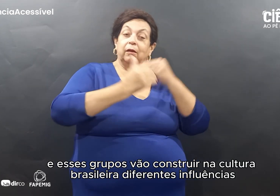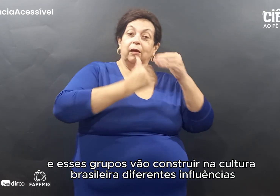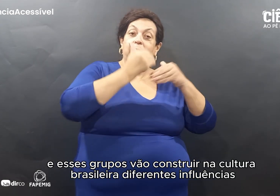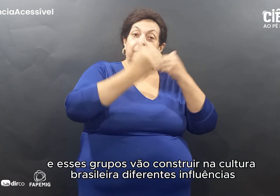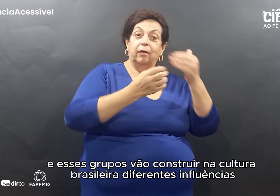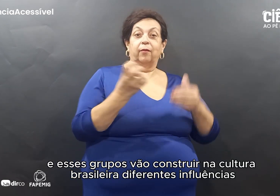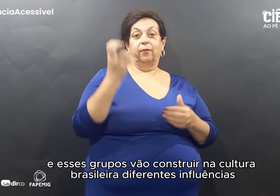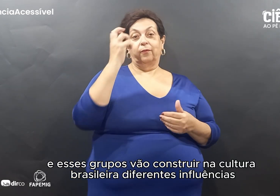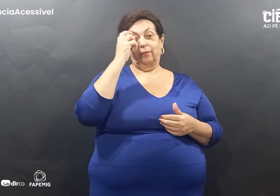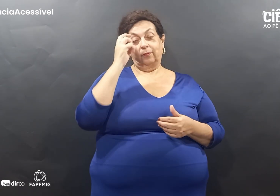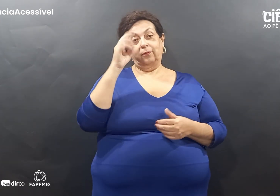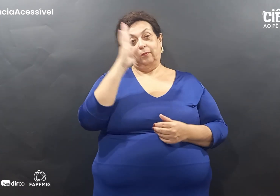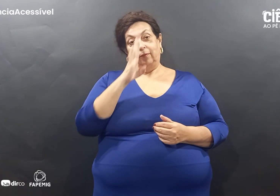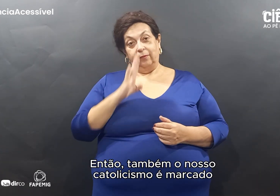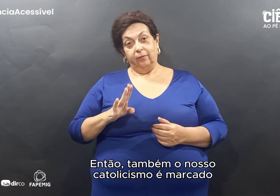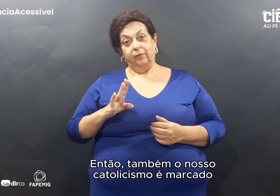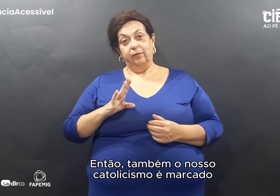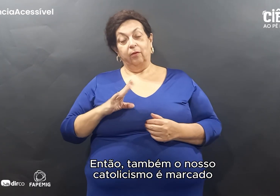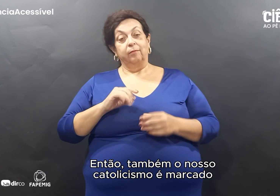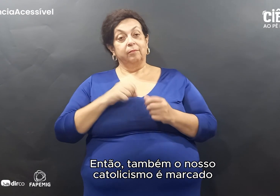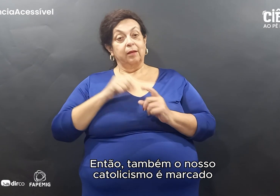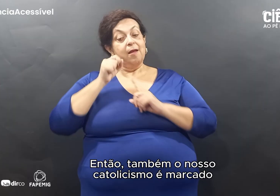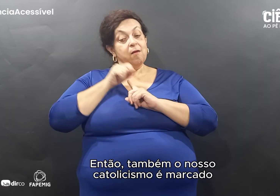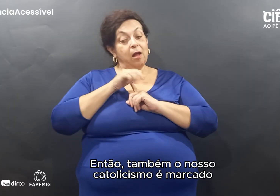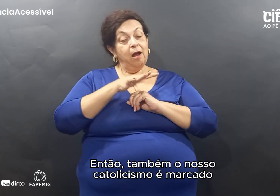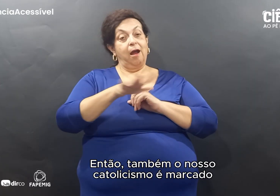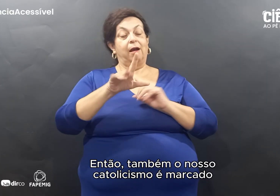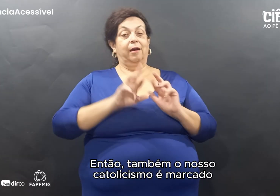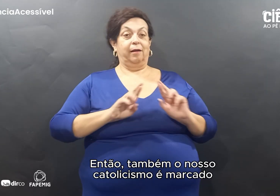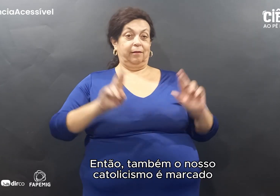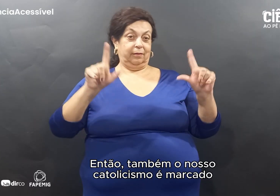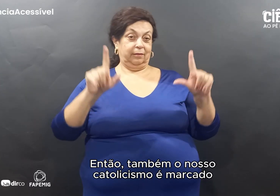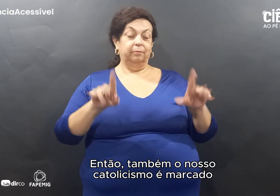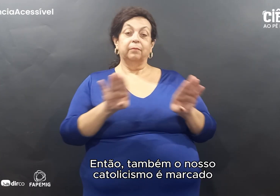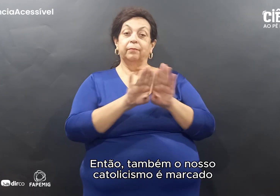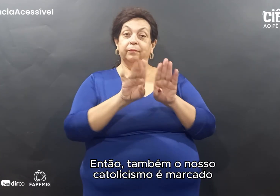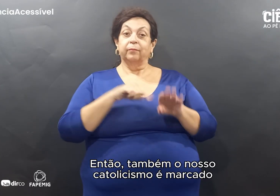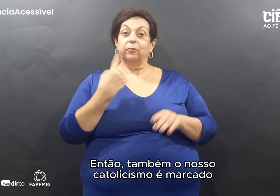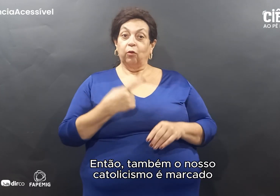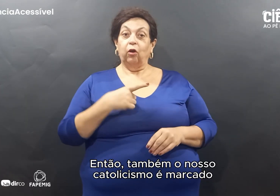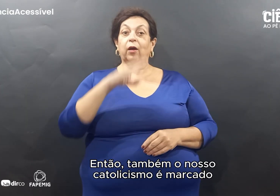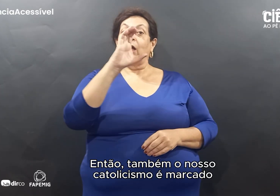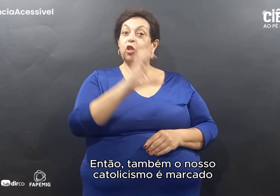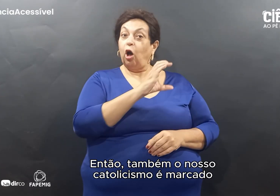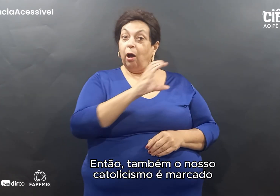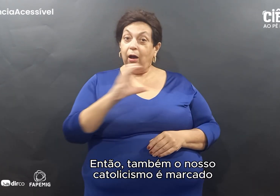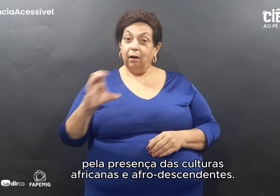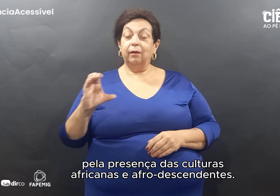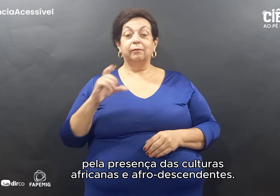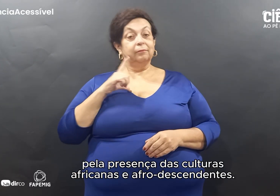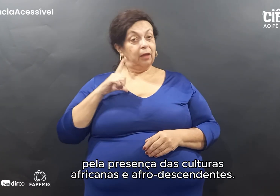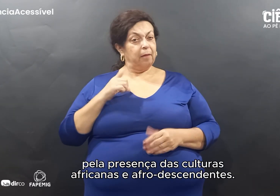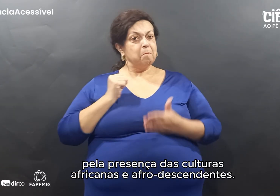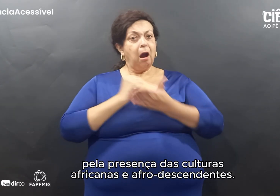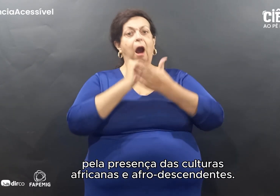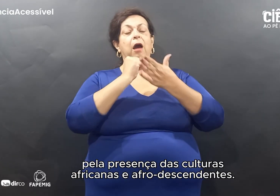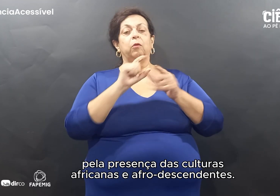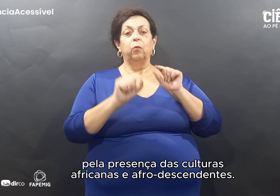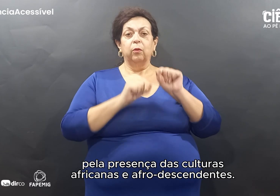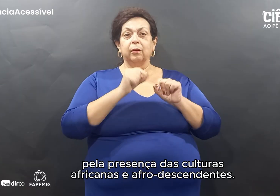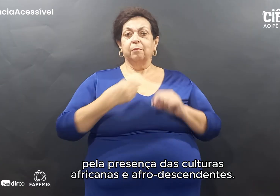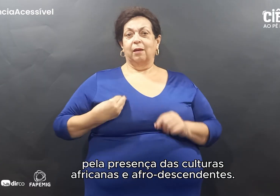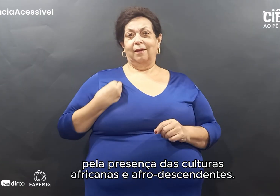diferentes influências. Então, também o nosso catolicismo é marcado pela